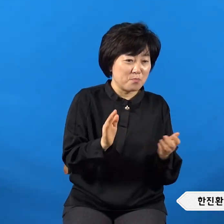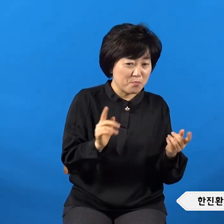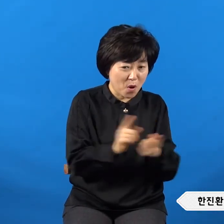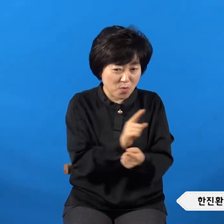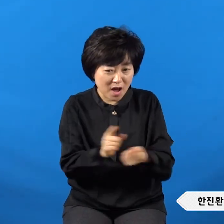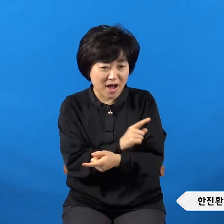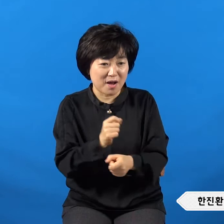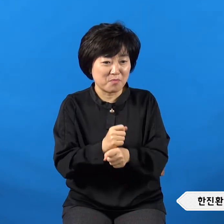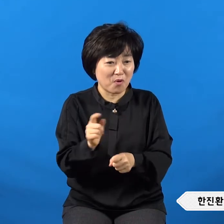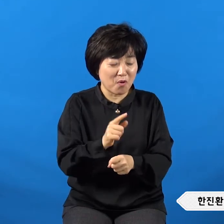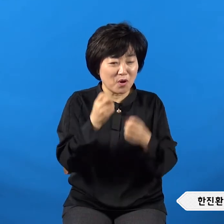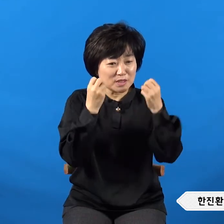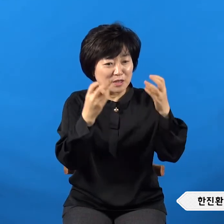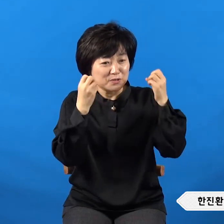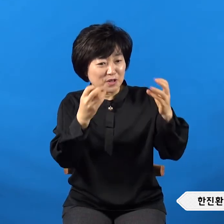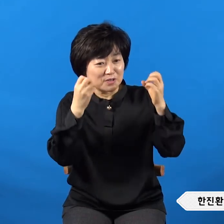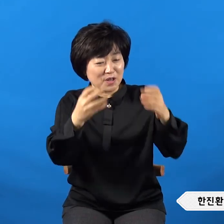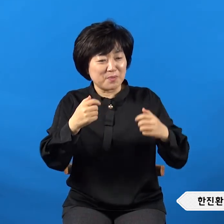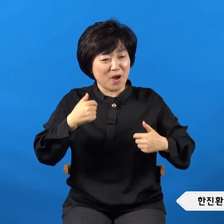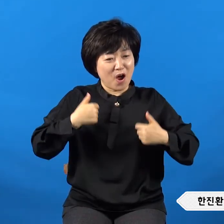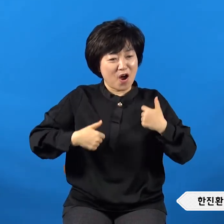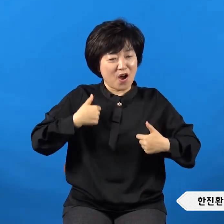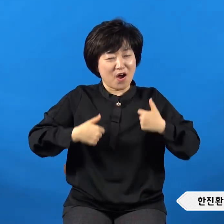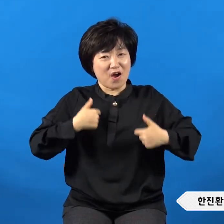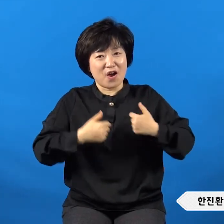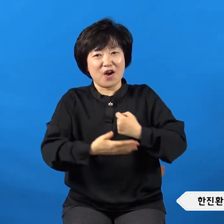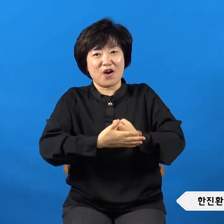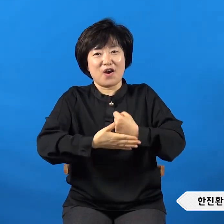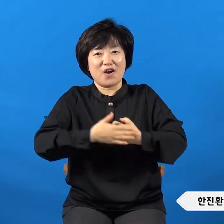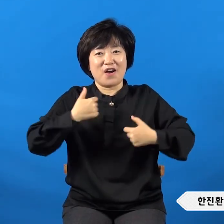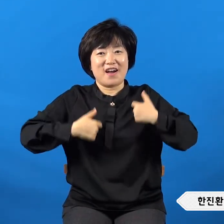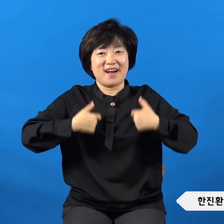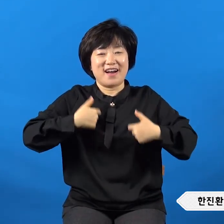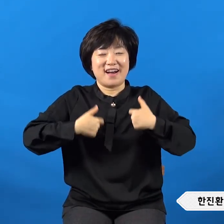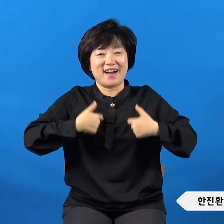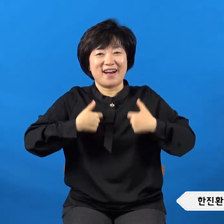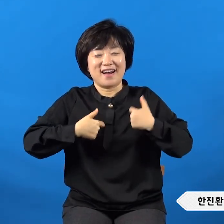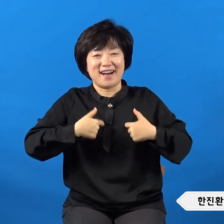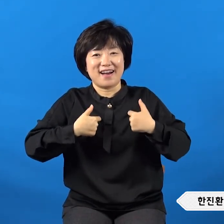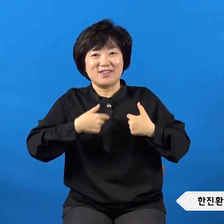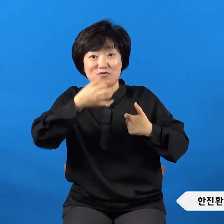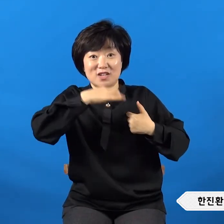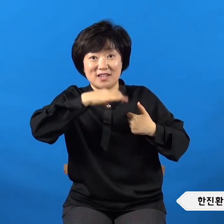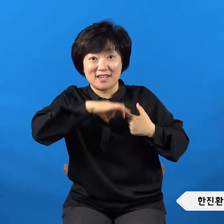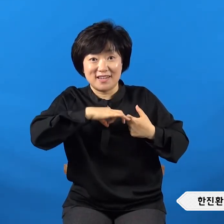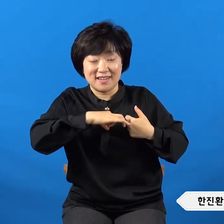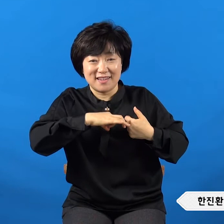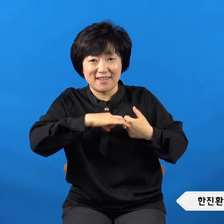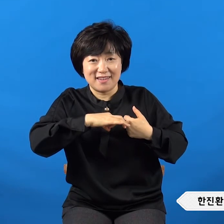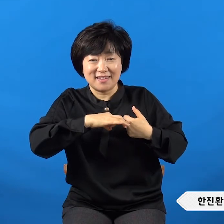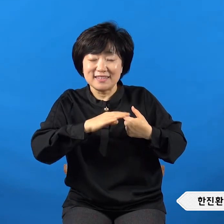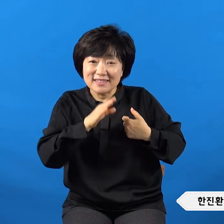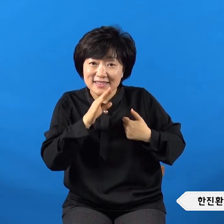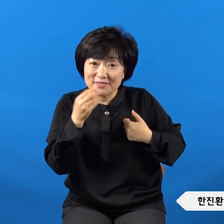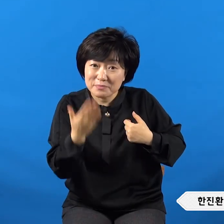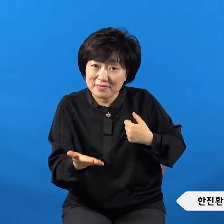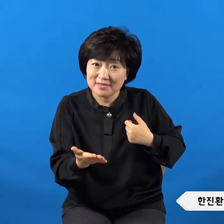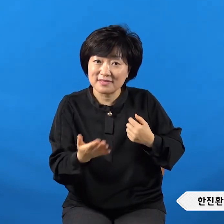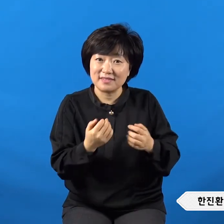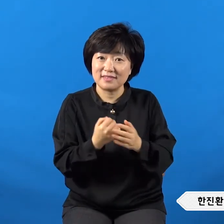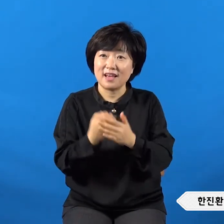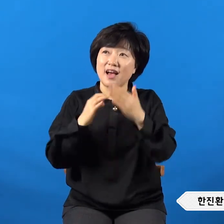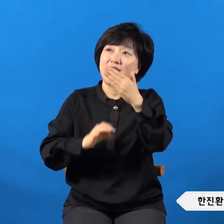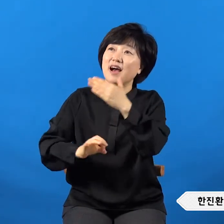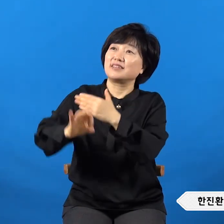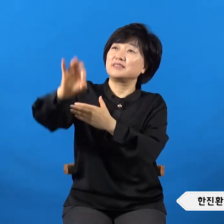있고 재미있는 것도 좀 많이 있으면 조금이라도 기쁨이 될 수 있겠습니다. 그런데 그런가? 아침에